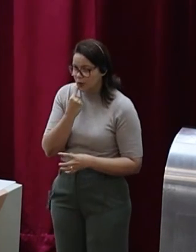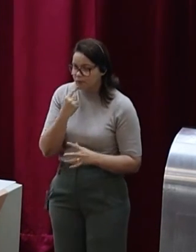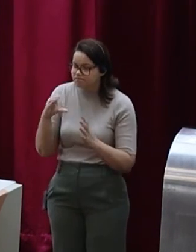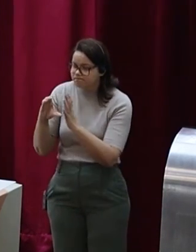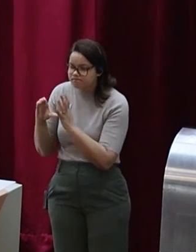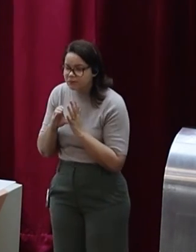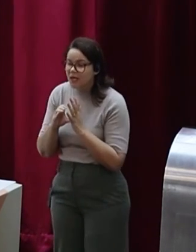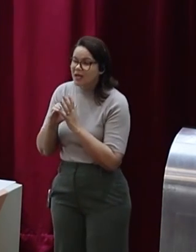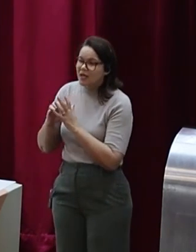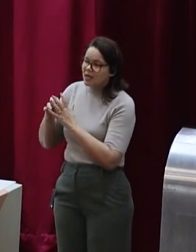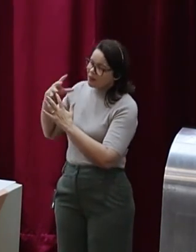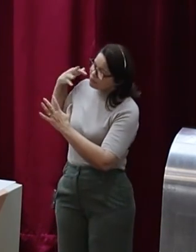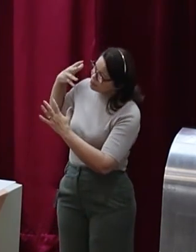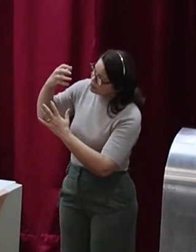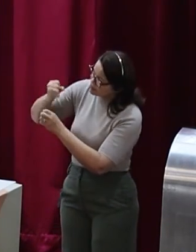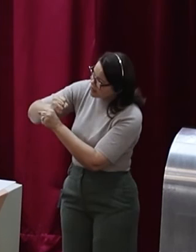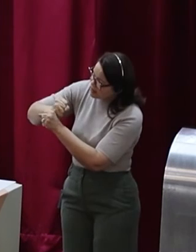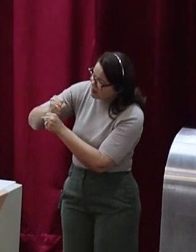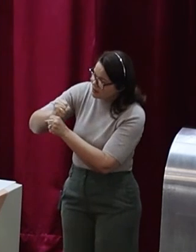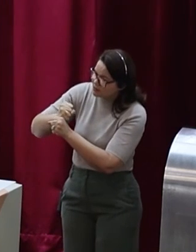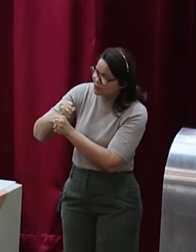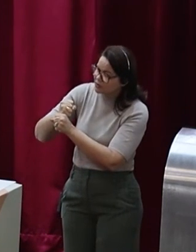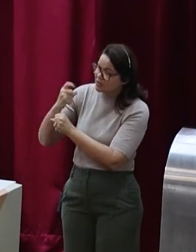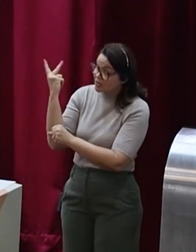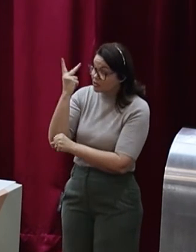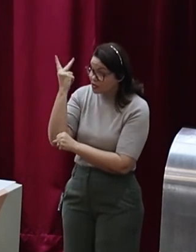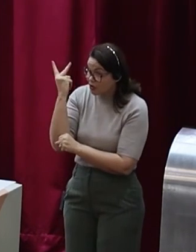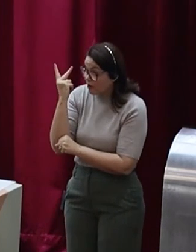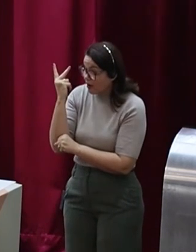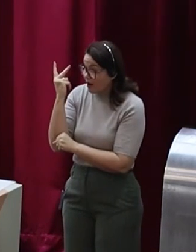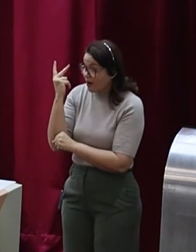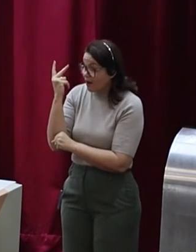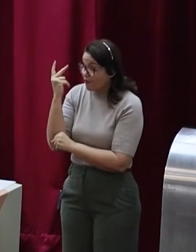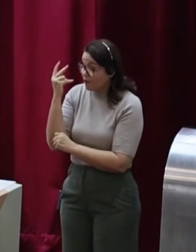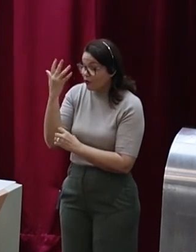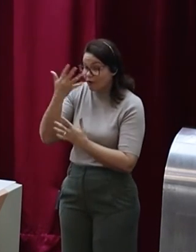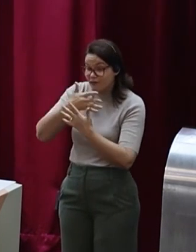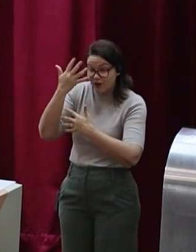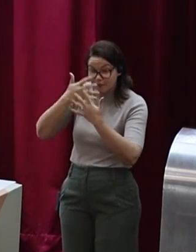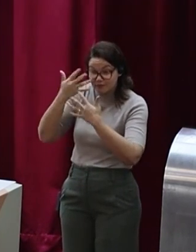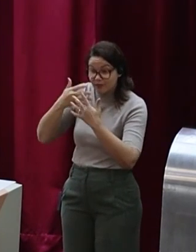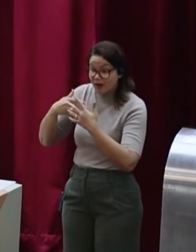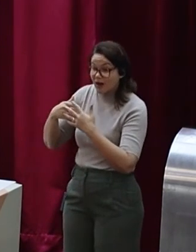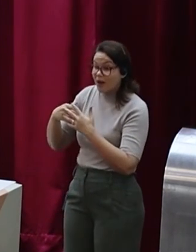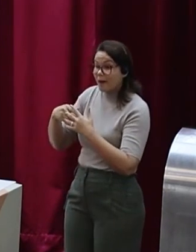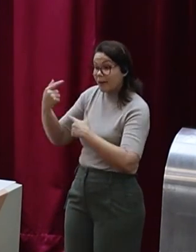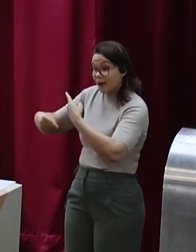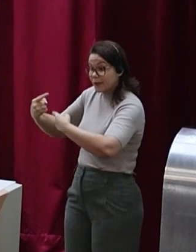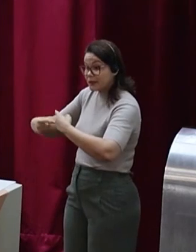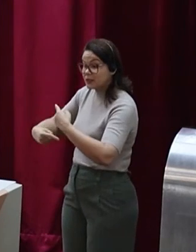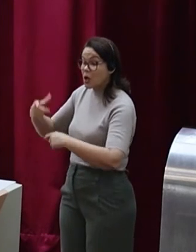um longo período da nossa história, foi invisibilizada pela política consegue um marco regulatório importante, que é a